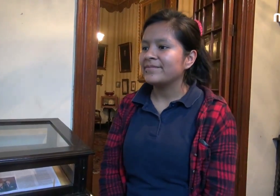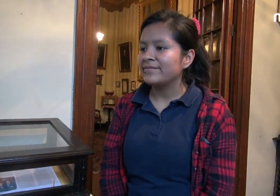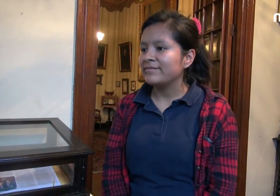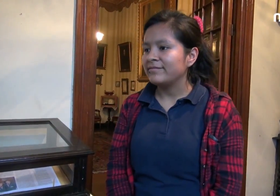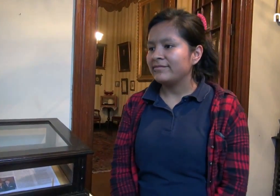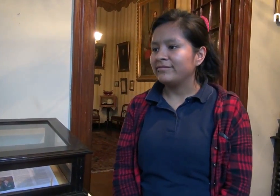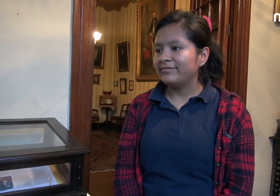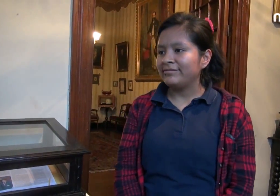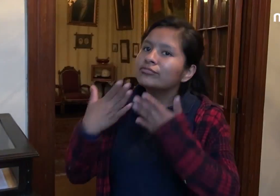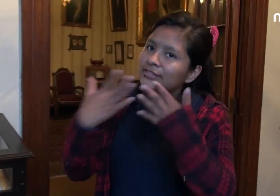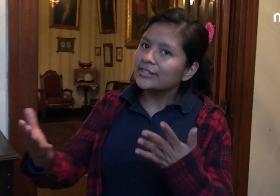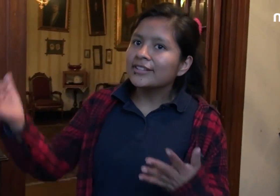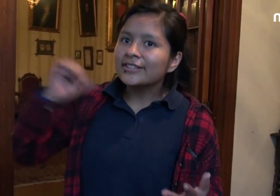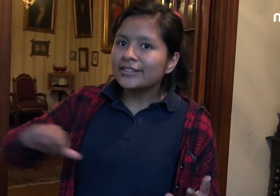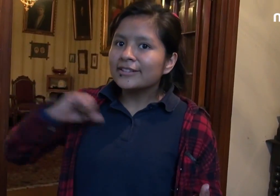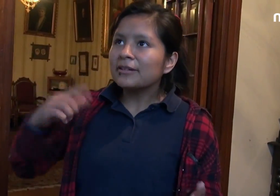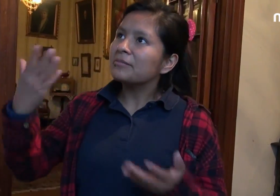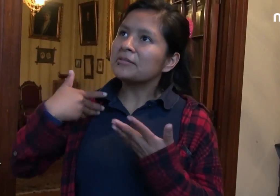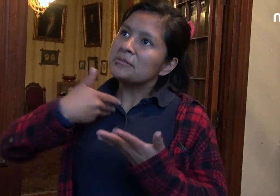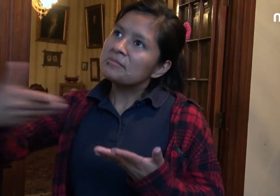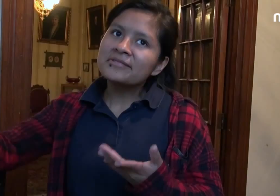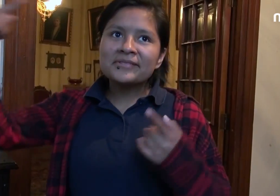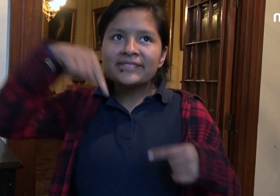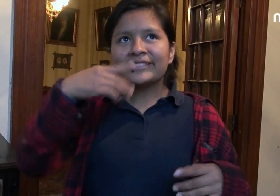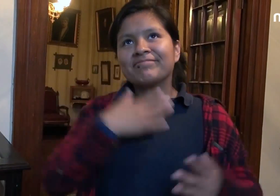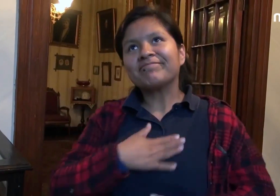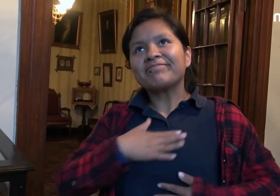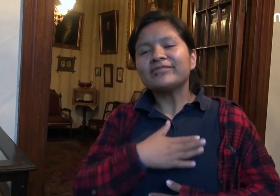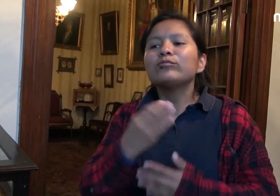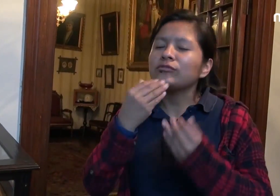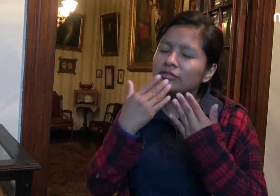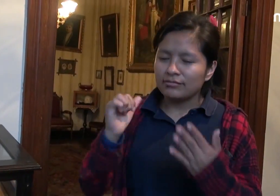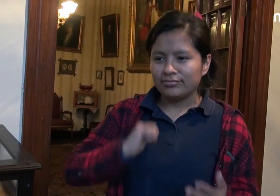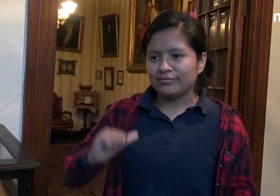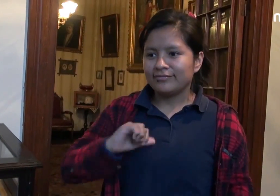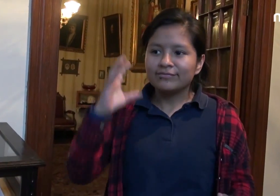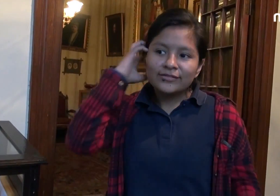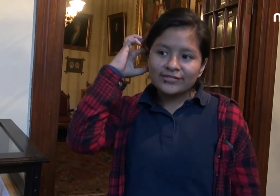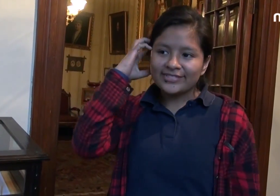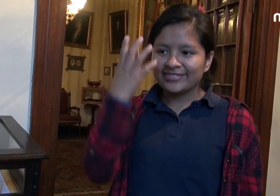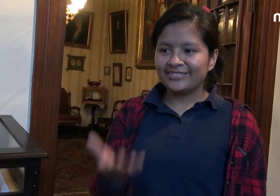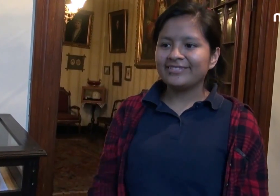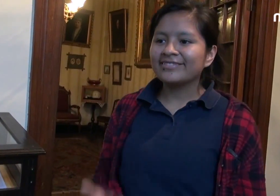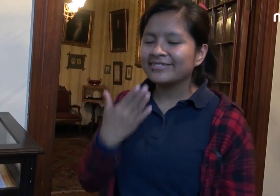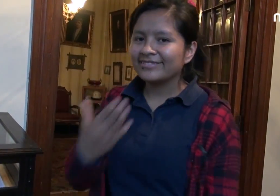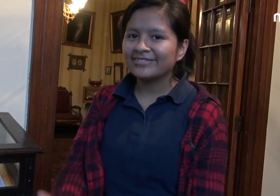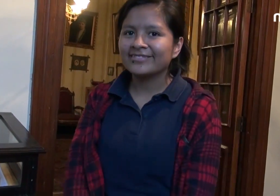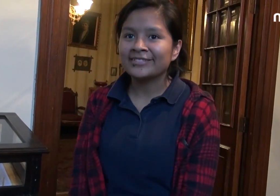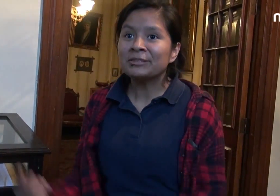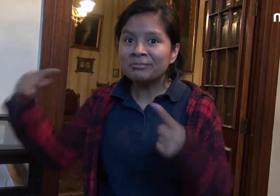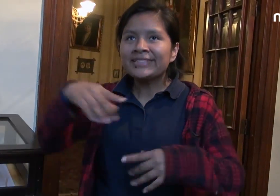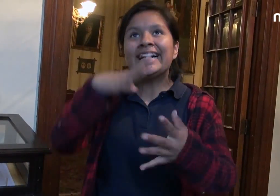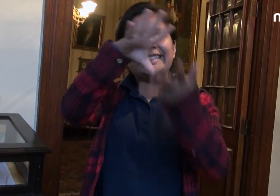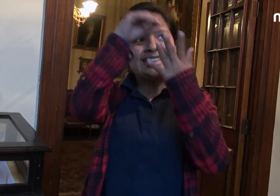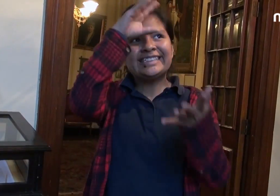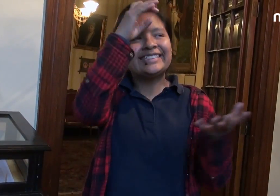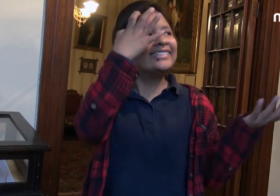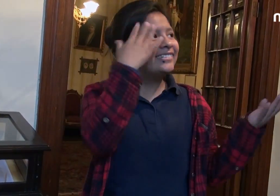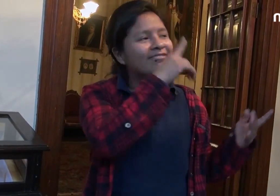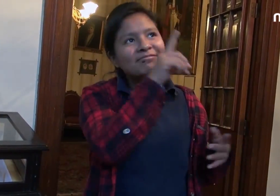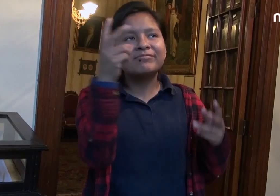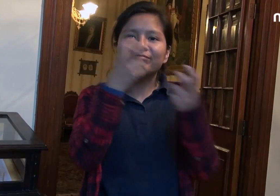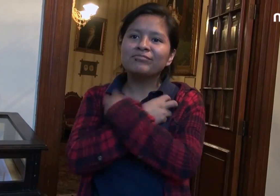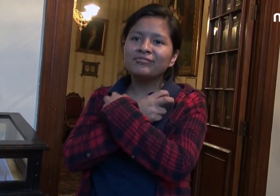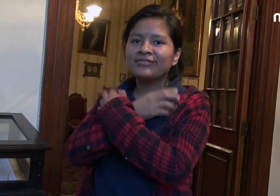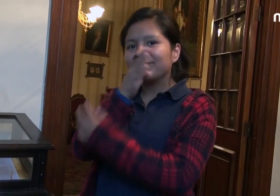aprender mucho más bueno yo agradezco mucho a la municipalidad por permitirnos a nosotros disfrutar de esto es tan importante agradezco mucho al alcalde de miraflores